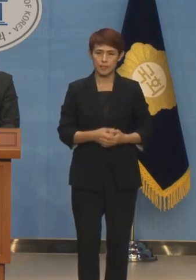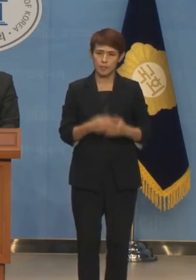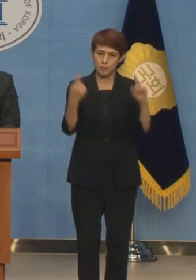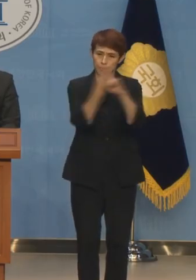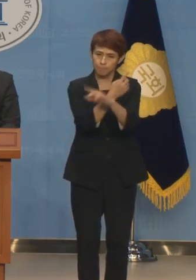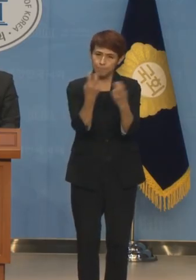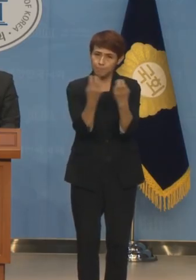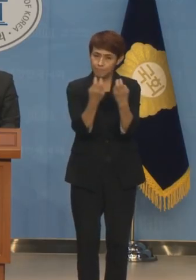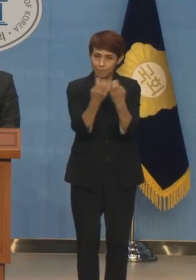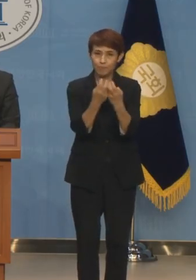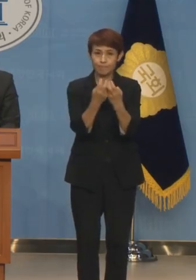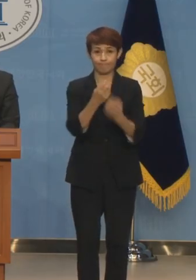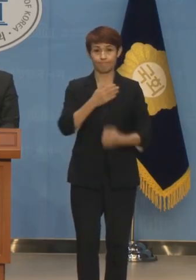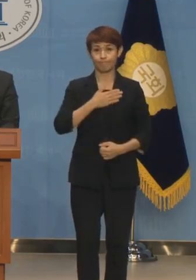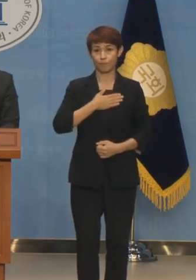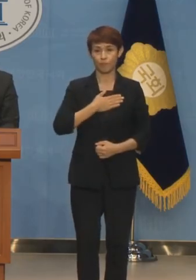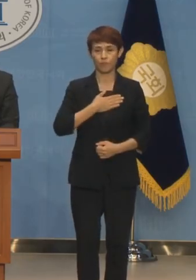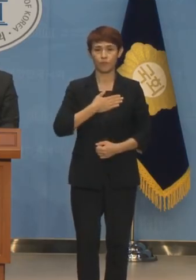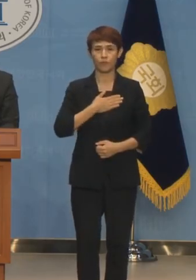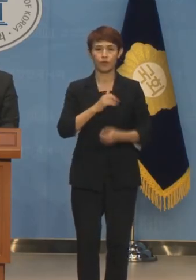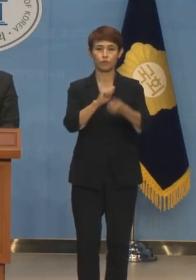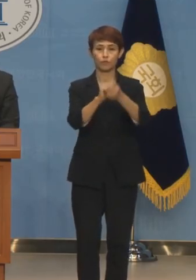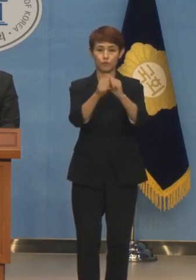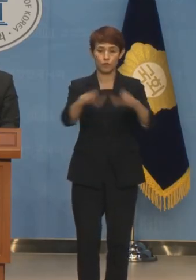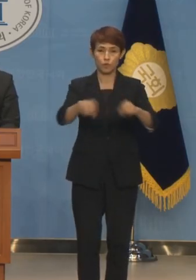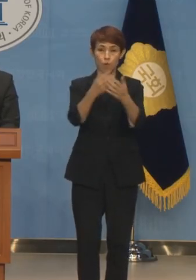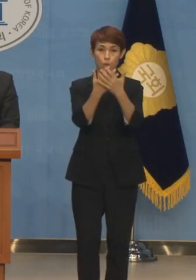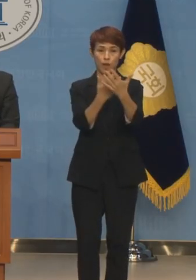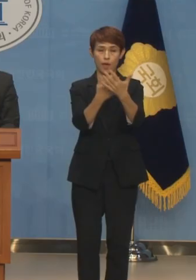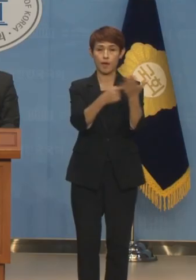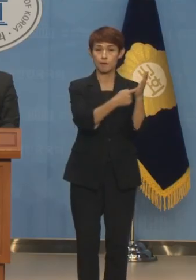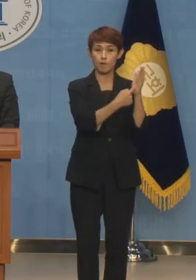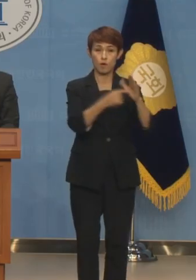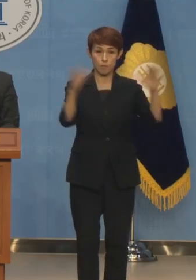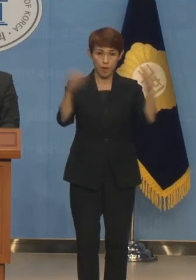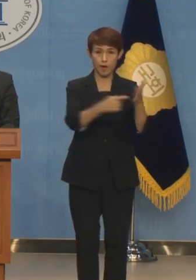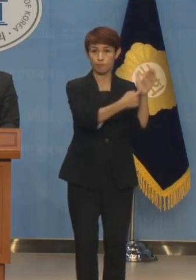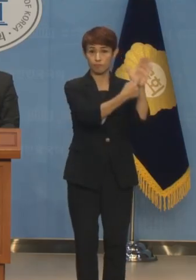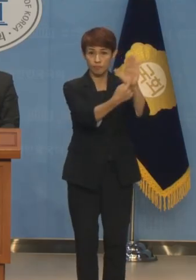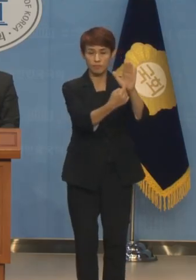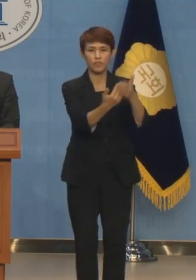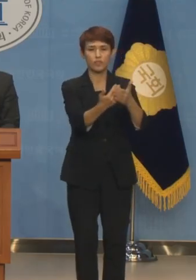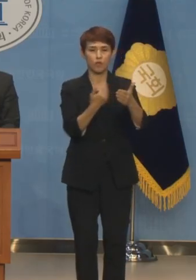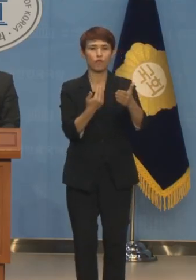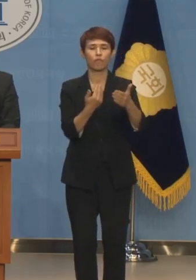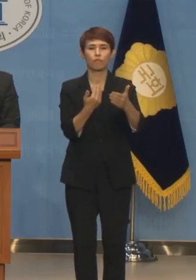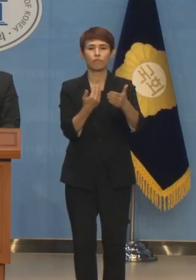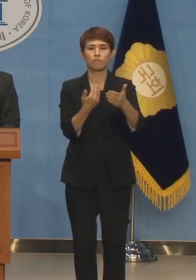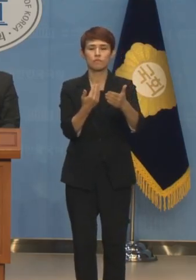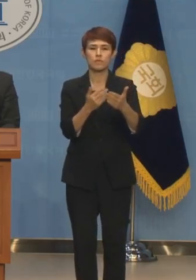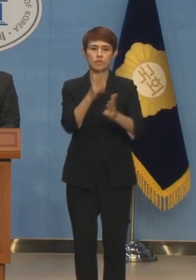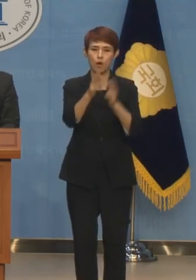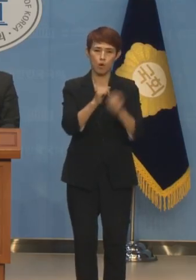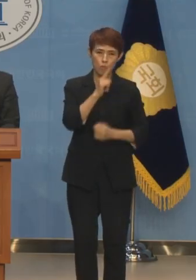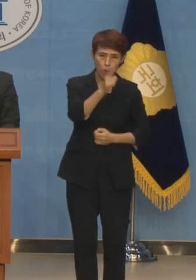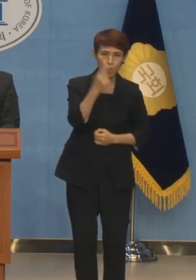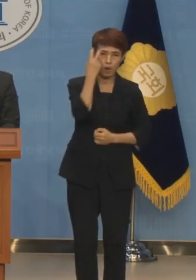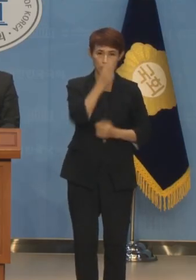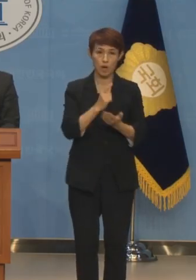개선하고자 저는 주주총회 소집 통지일에 사업보고서와 감사보고서 등 주요